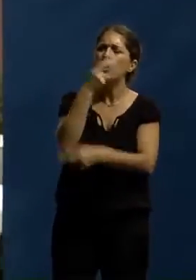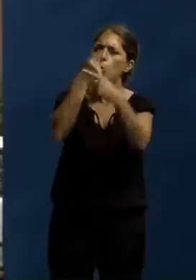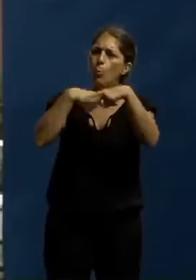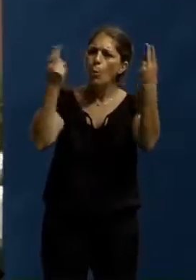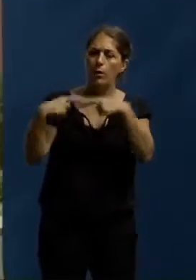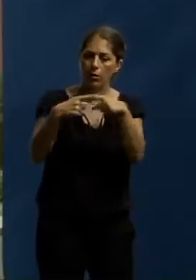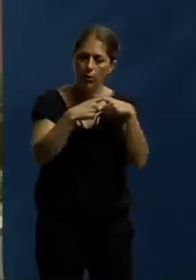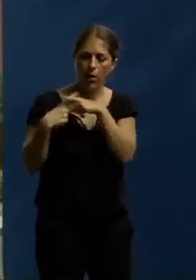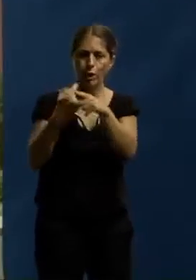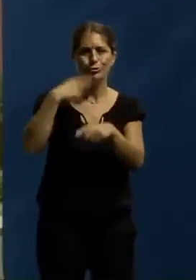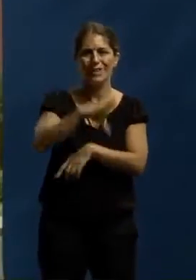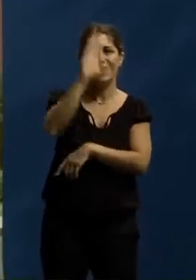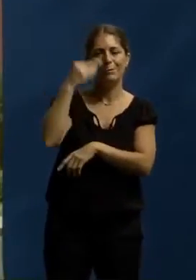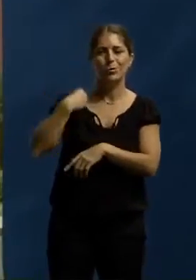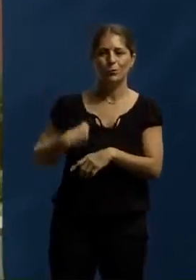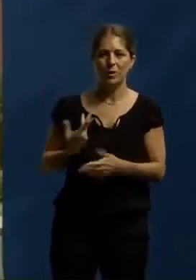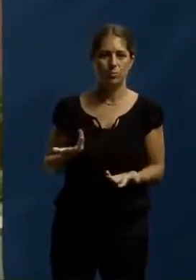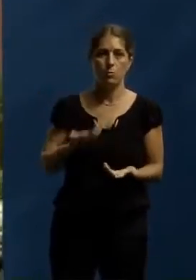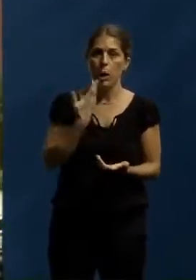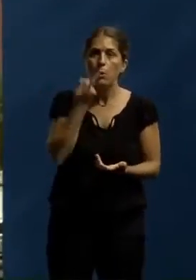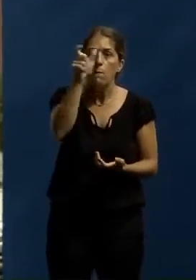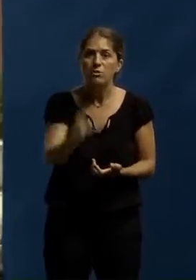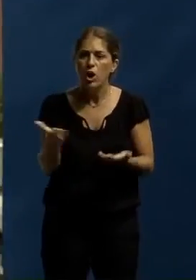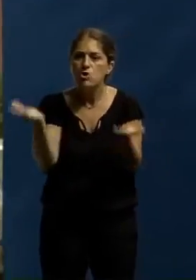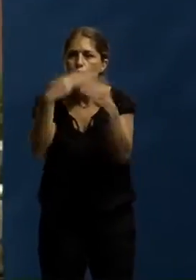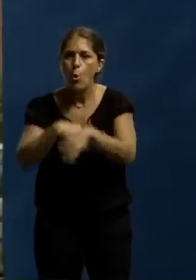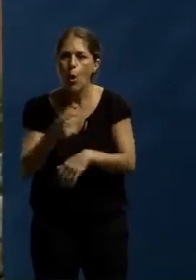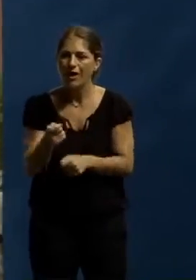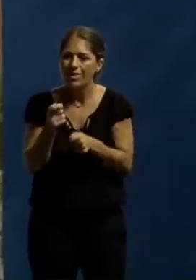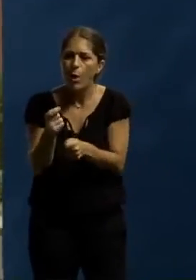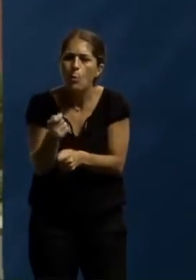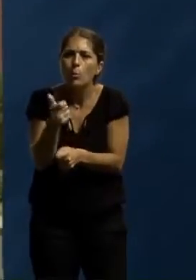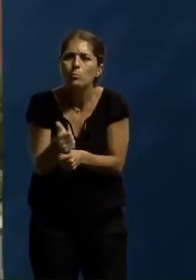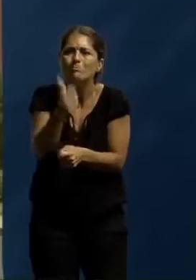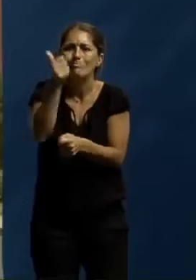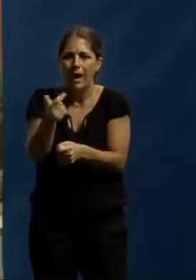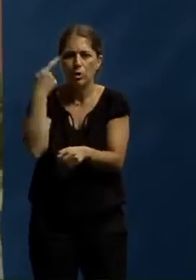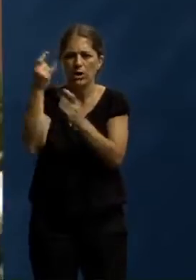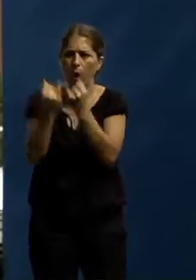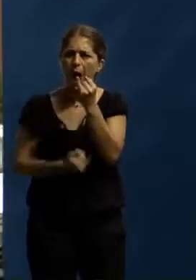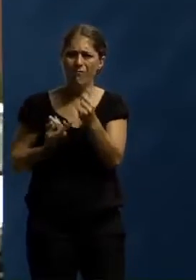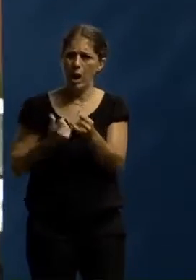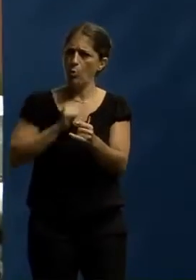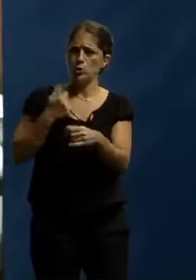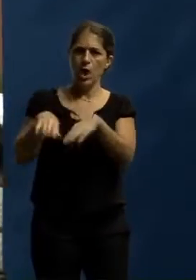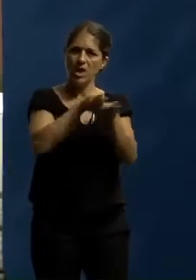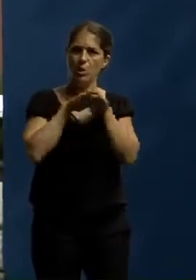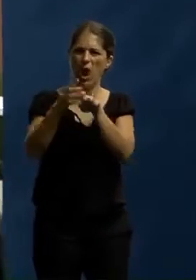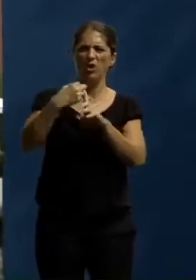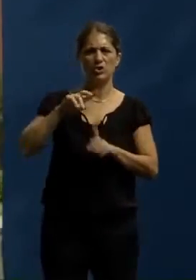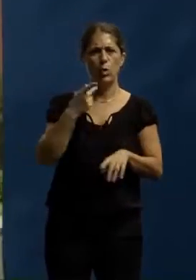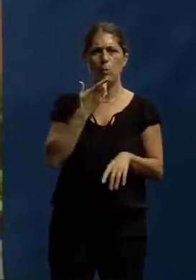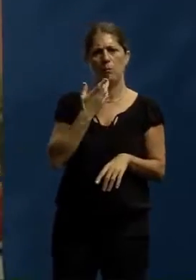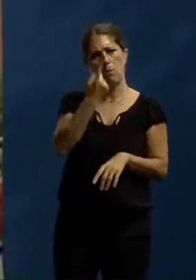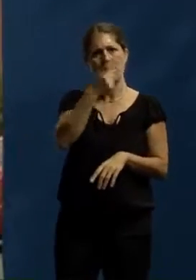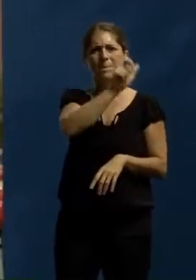públicos. A quen non ten, darlle un pouco máis para que teña as mesmas oportunidades co resto. Non queremos privilexiar a ninguén como se fixo hasta agora.